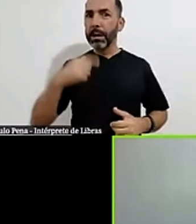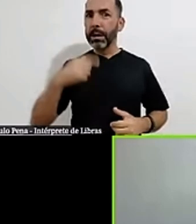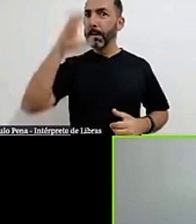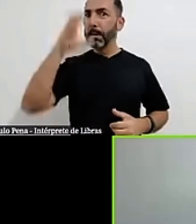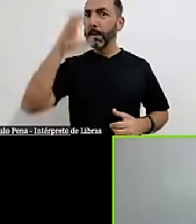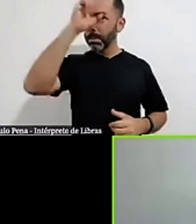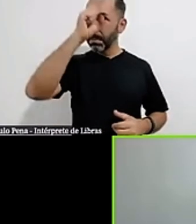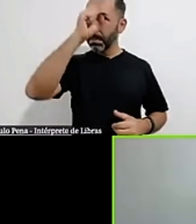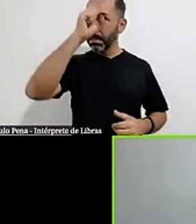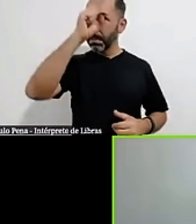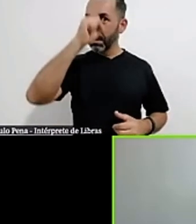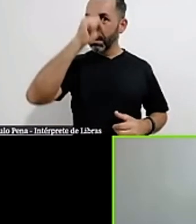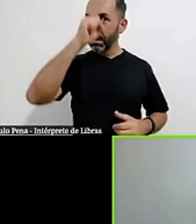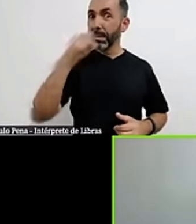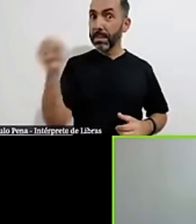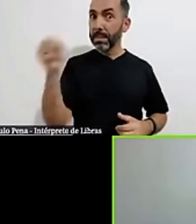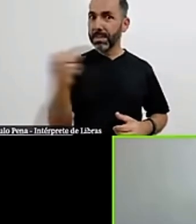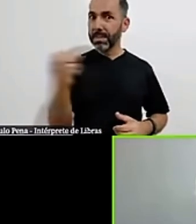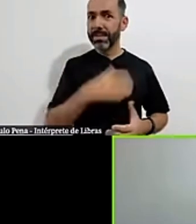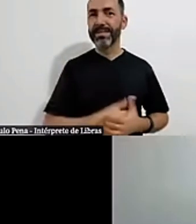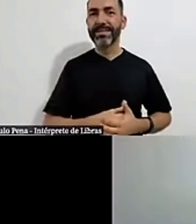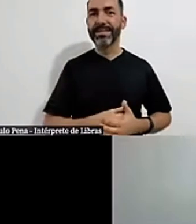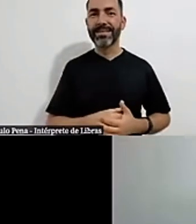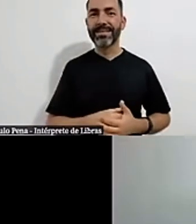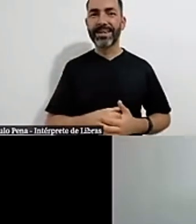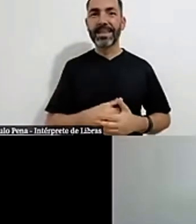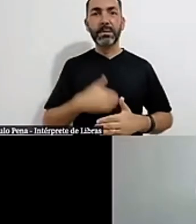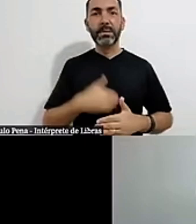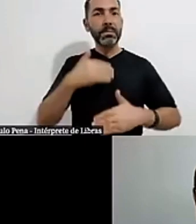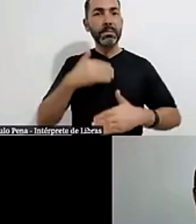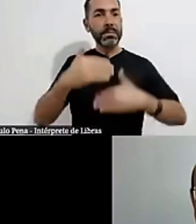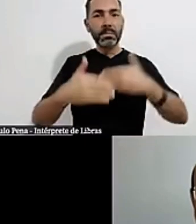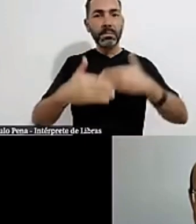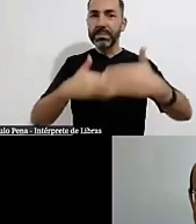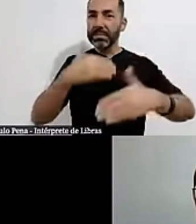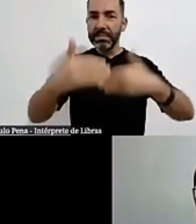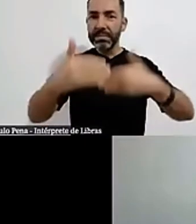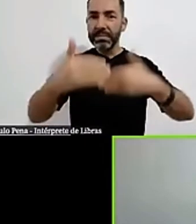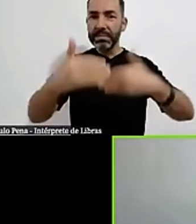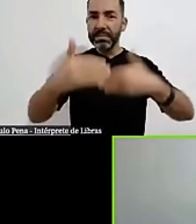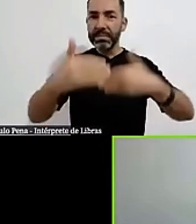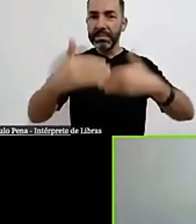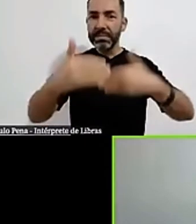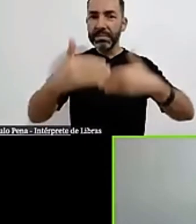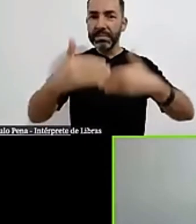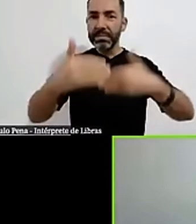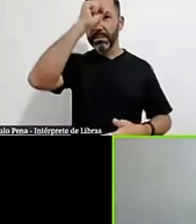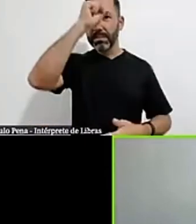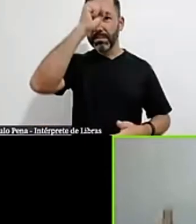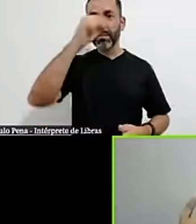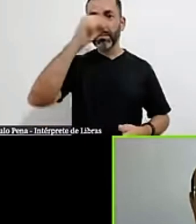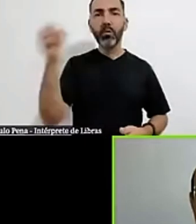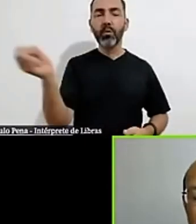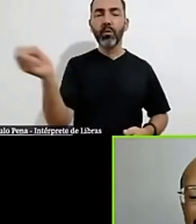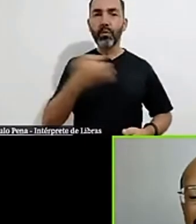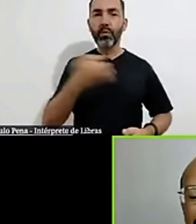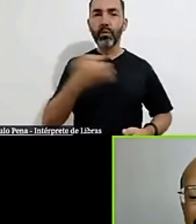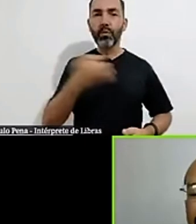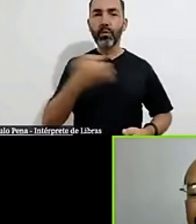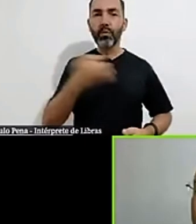cada dia vai aprendendo uma coisinha, né? Uma É coisinha, muito vai somando. interessante. Aí o que que acontece?